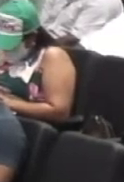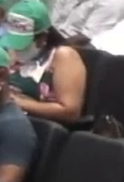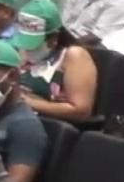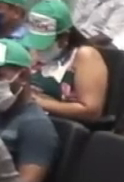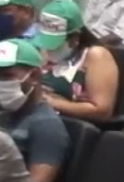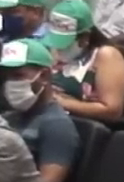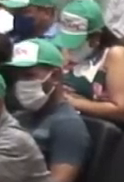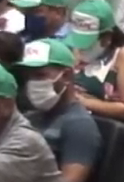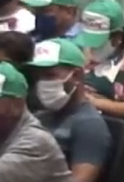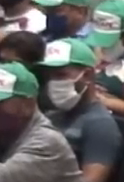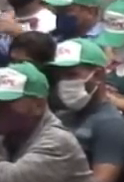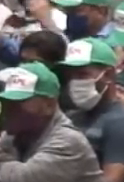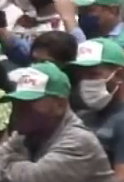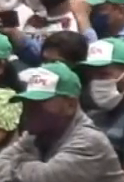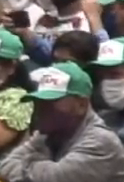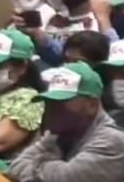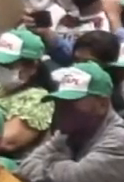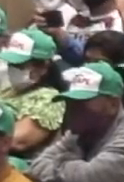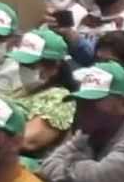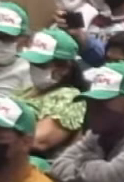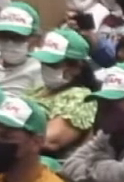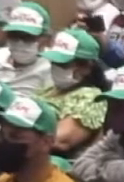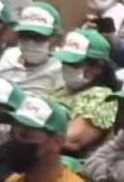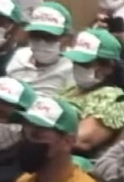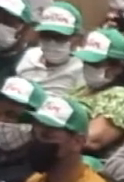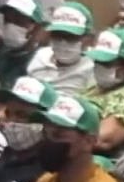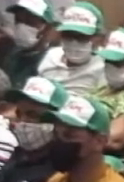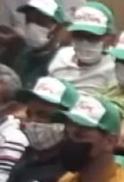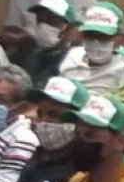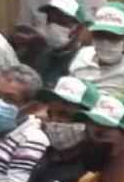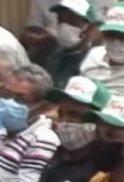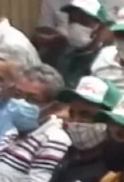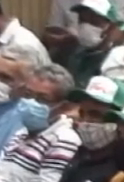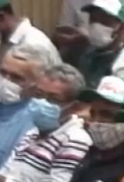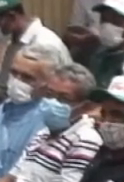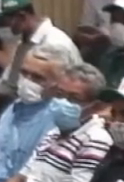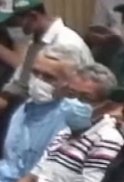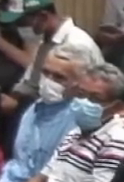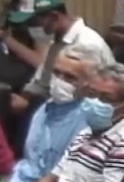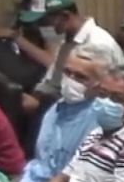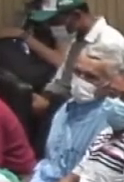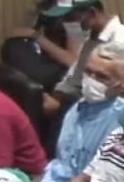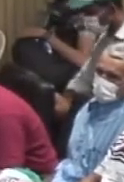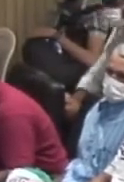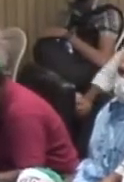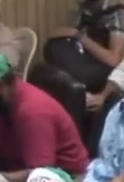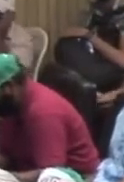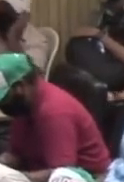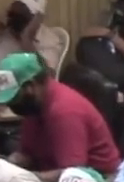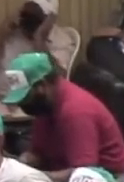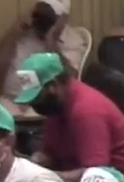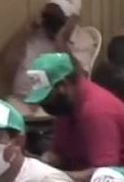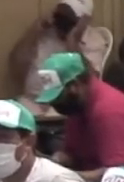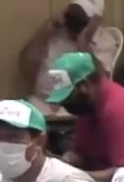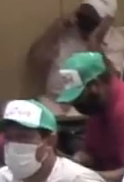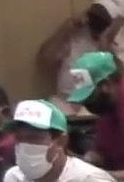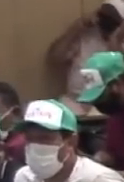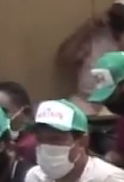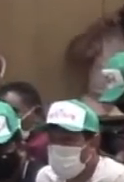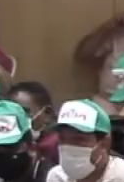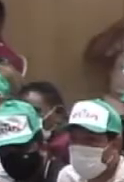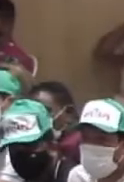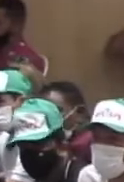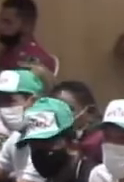agindo, travando o sistema, minguando o servidor, minguando o seu parque informático, para a consequência